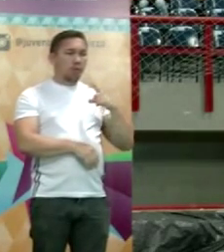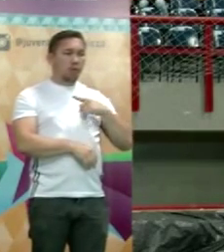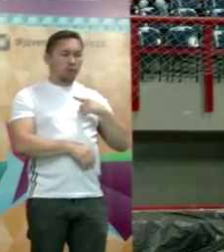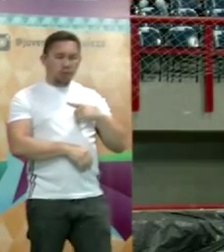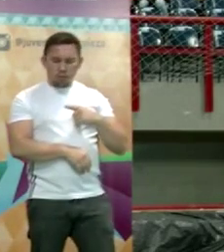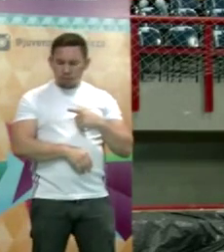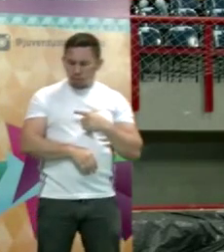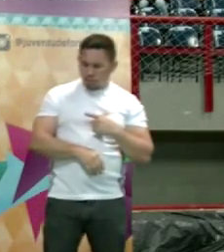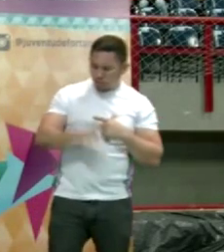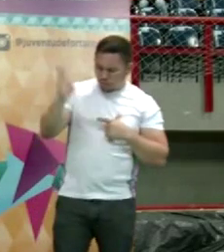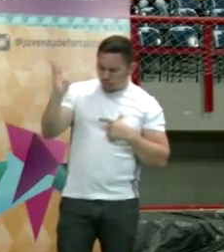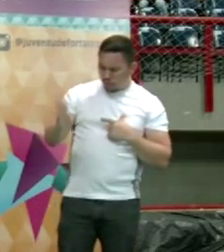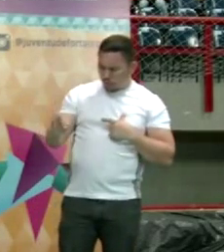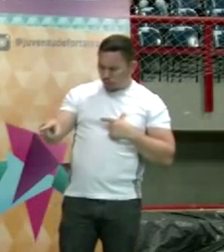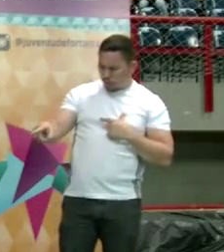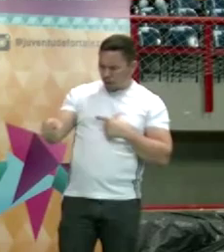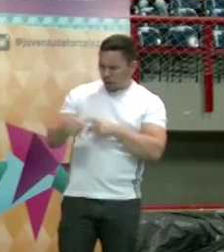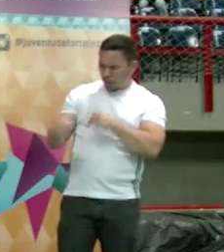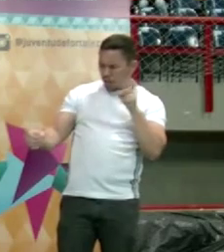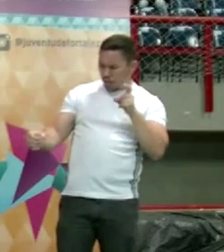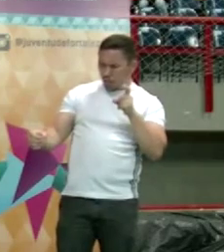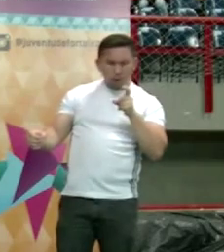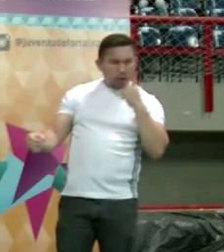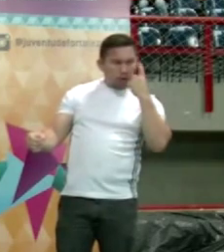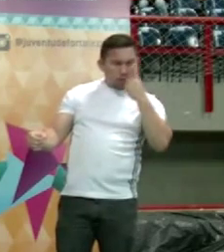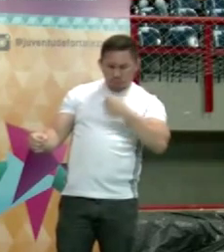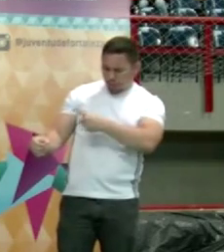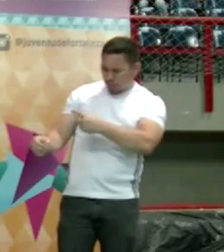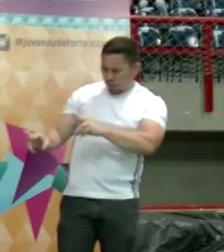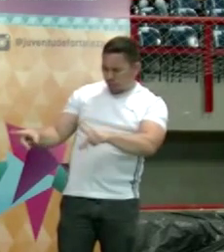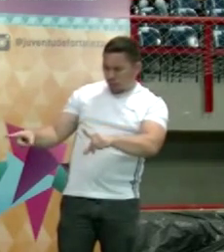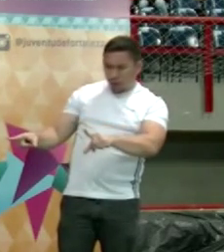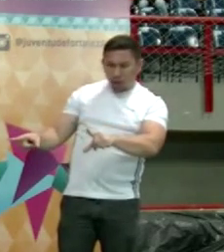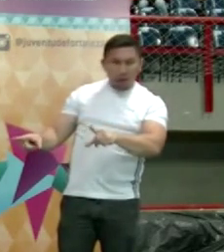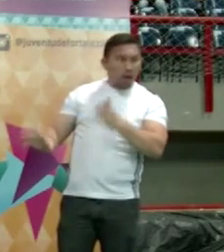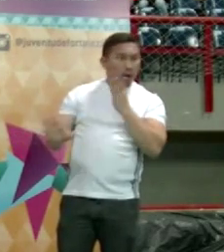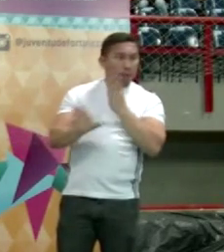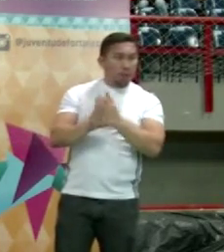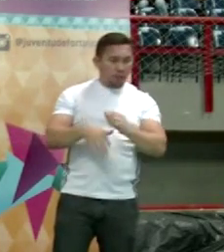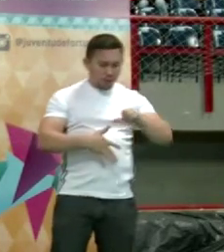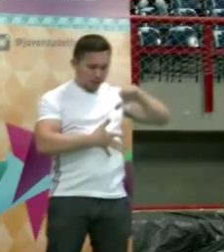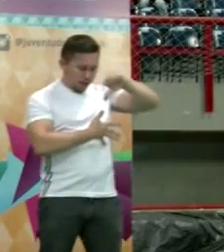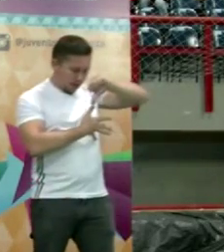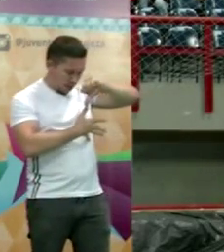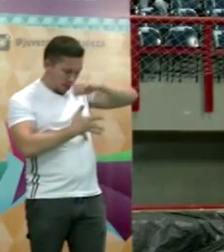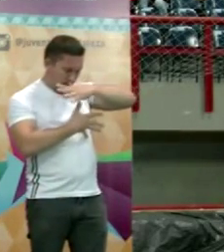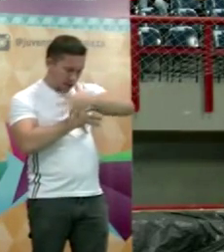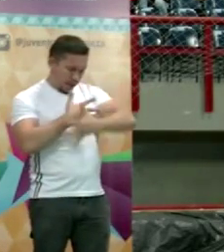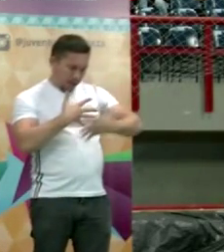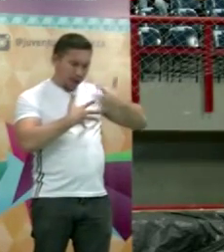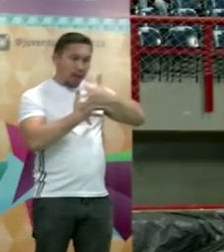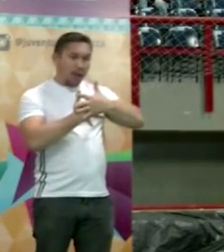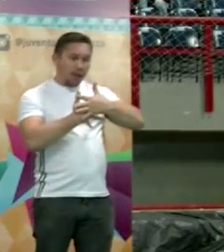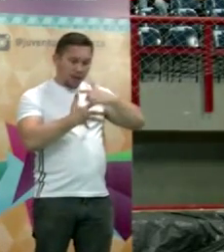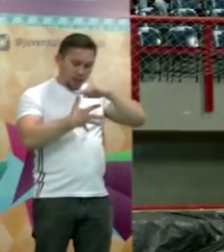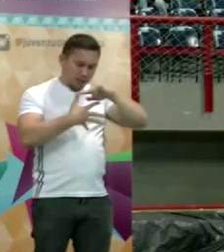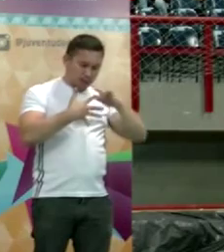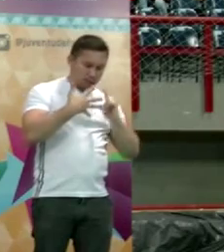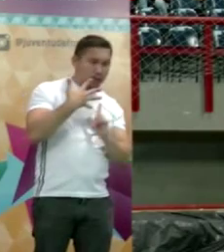estranho. Por quê? Todos os países da América vão ser